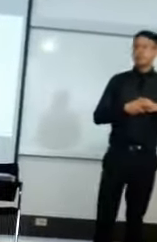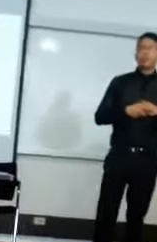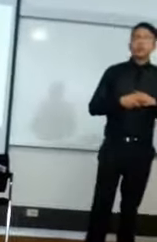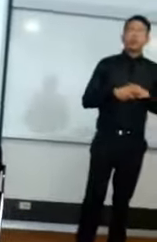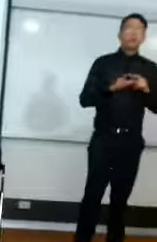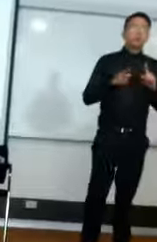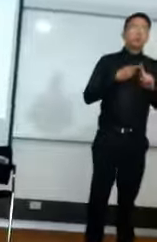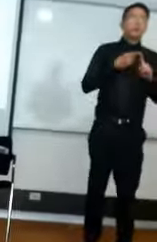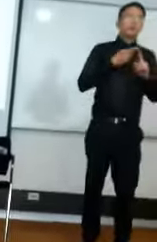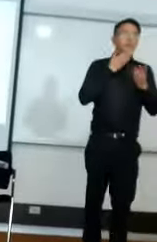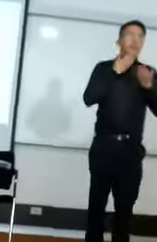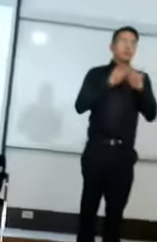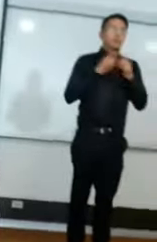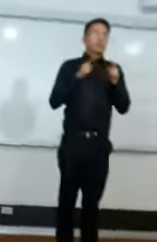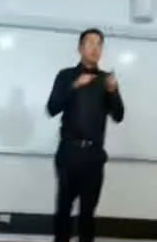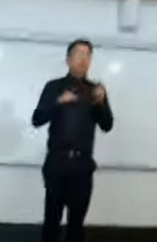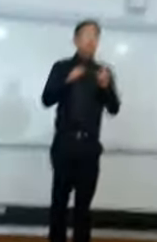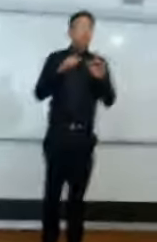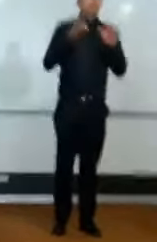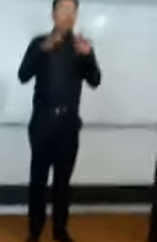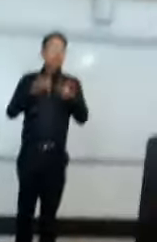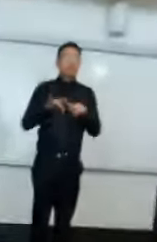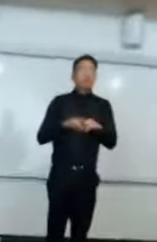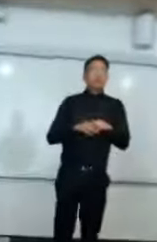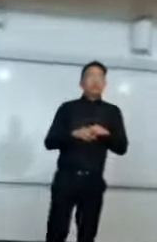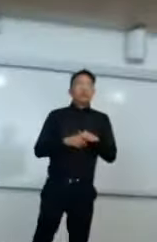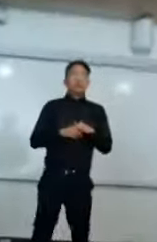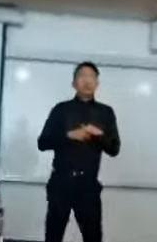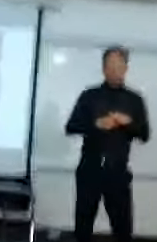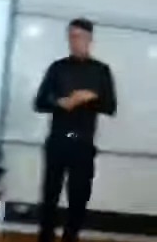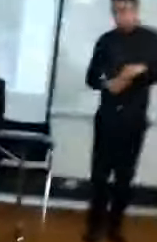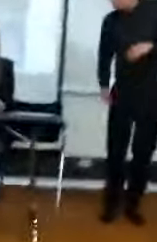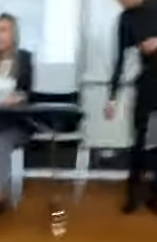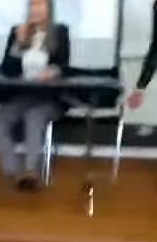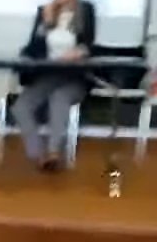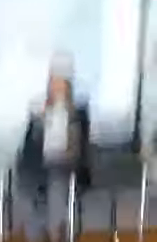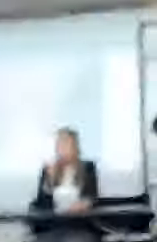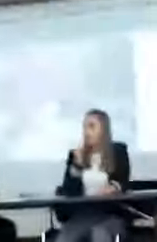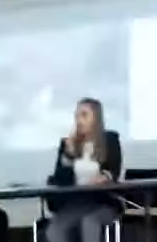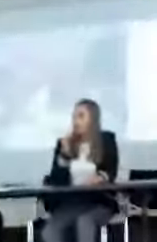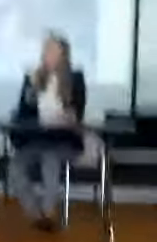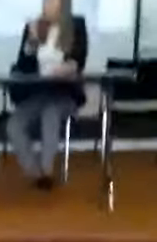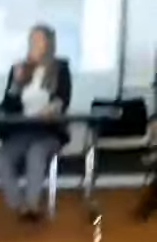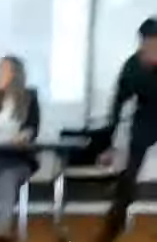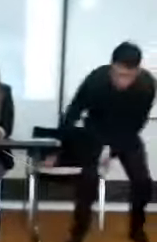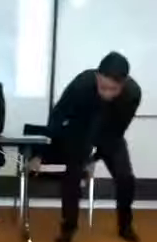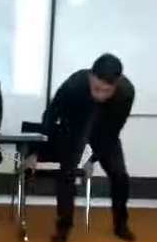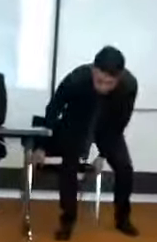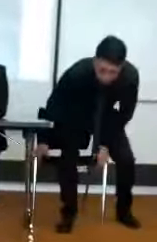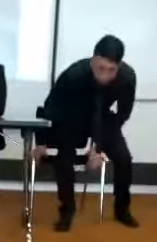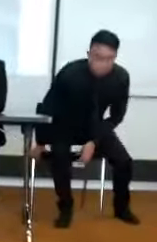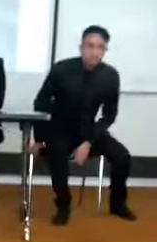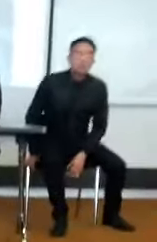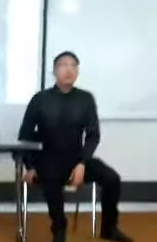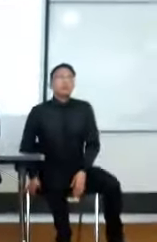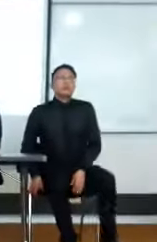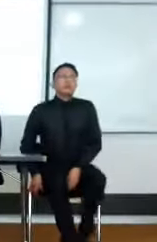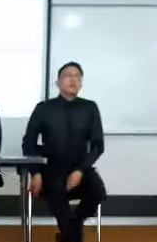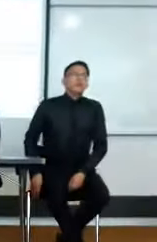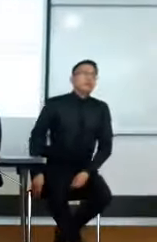agradecerles a todos por la asistencia. Estamos muy contentos desde ProFamilia de contar con esta herramienta que ha sido un producto y un